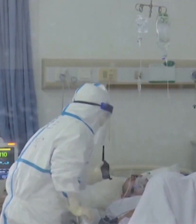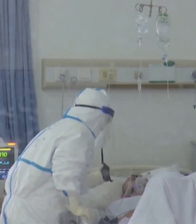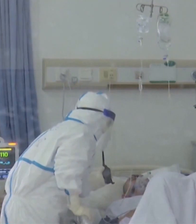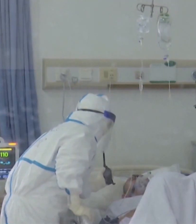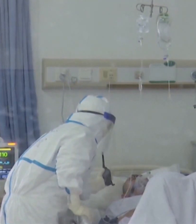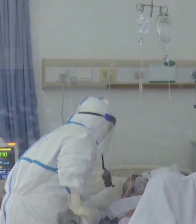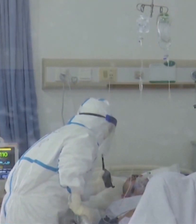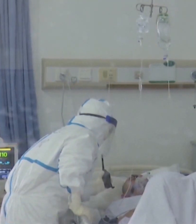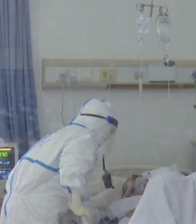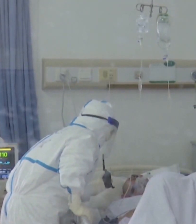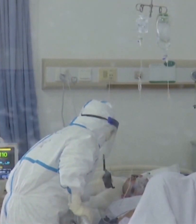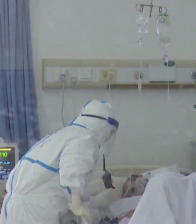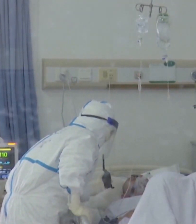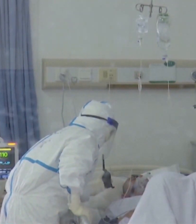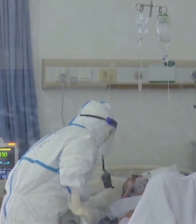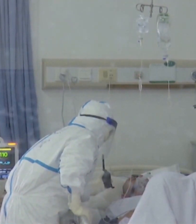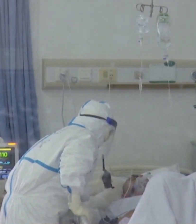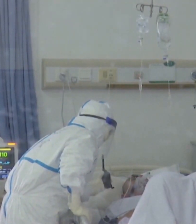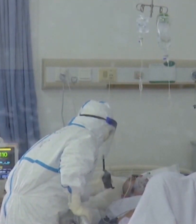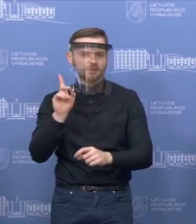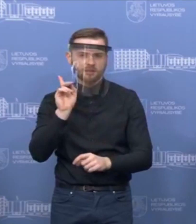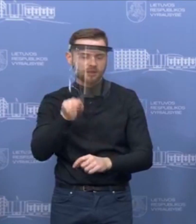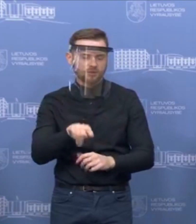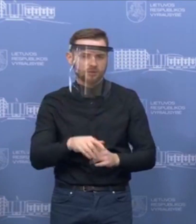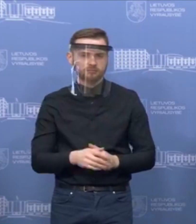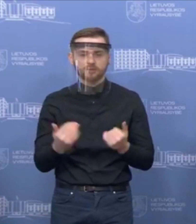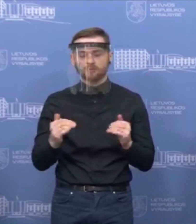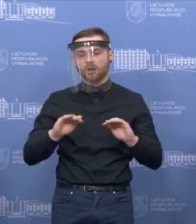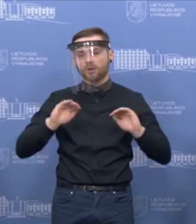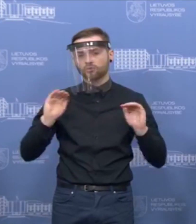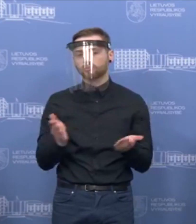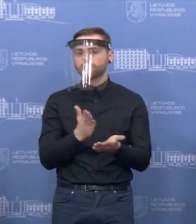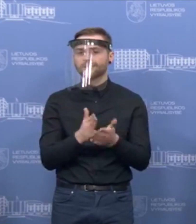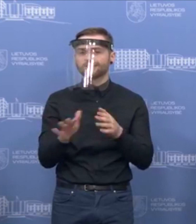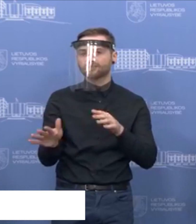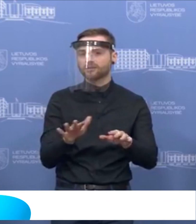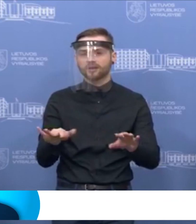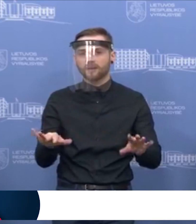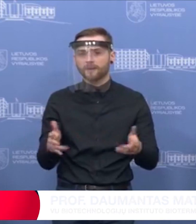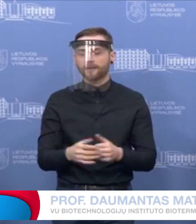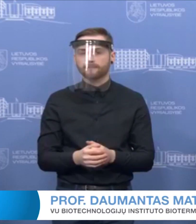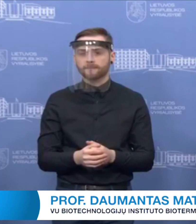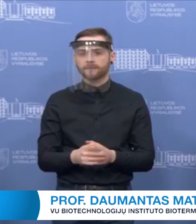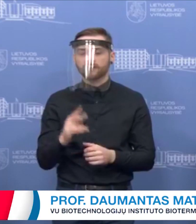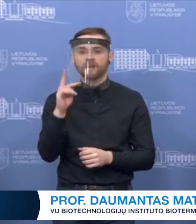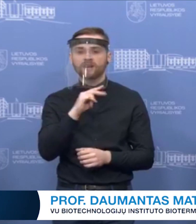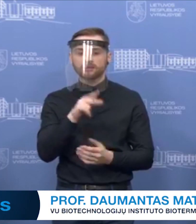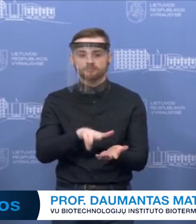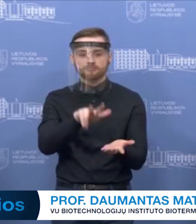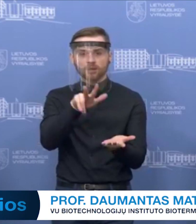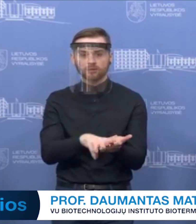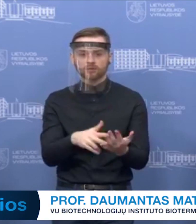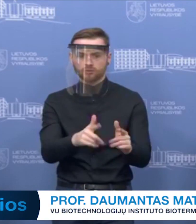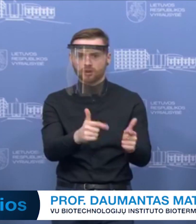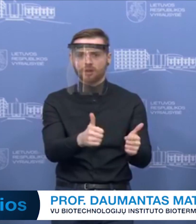viruso, ar teikia vilčių antimaliariniai preparatai? Trumpai yra situacija tokia, kad patvirtintų vaistų nėra